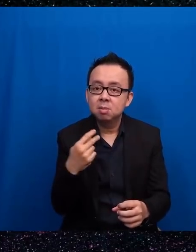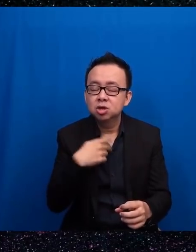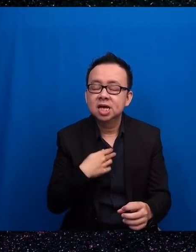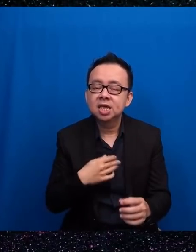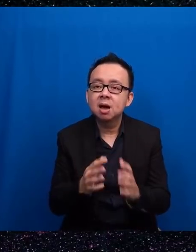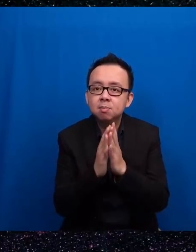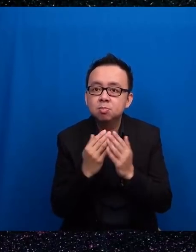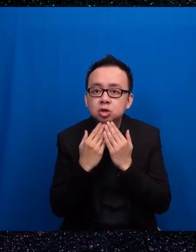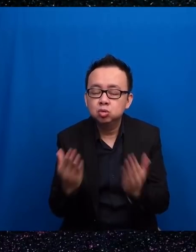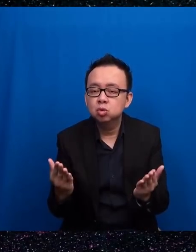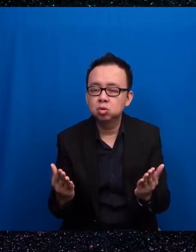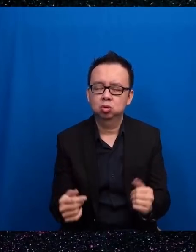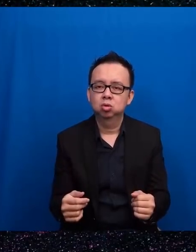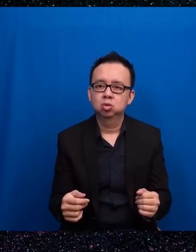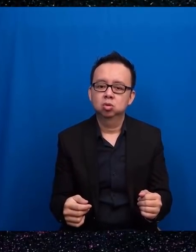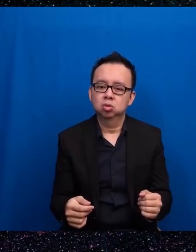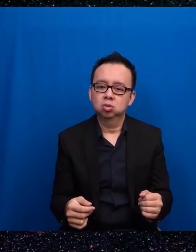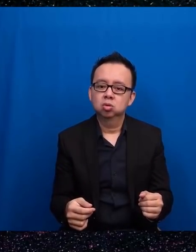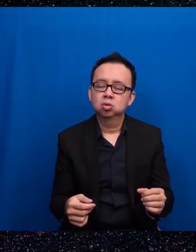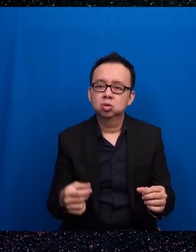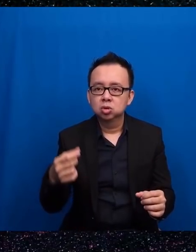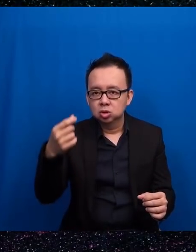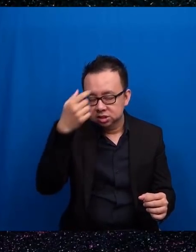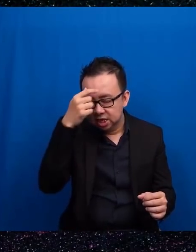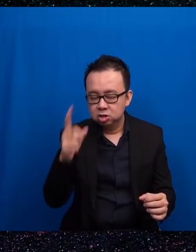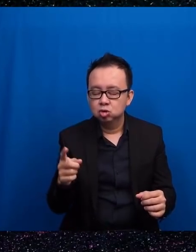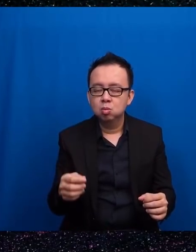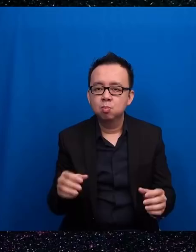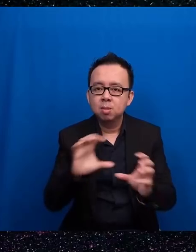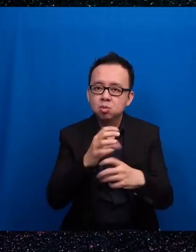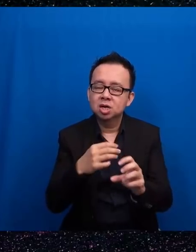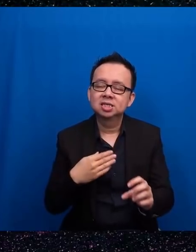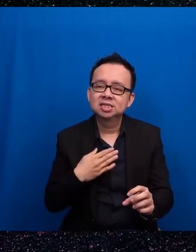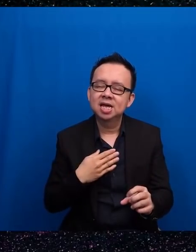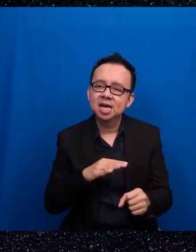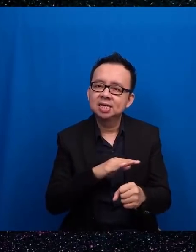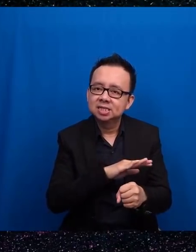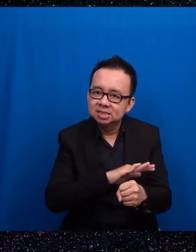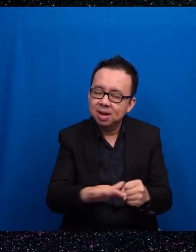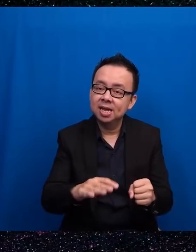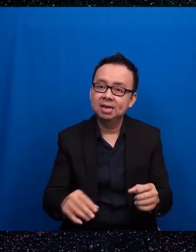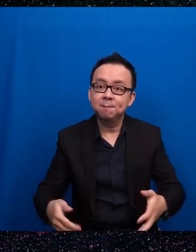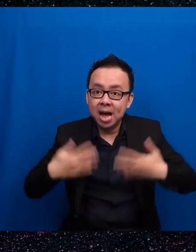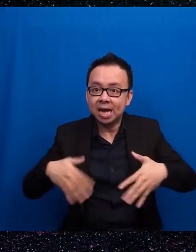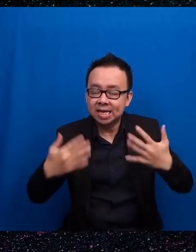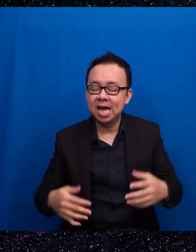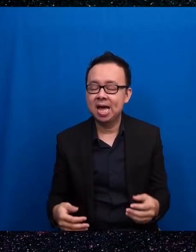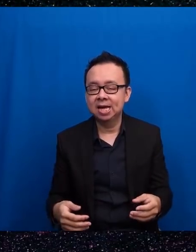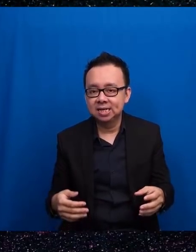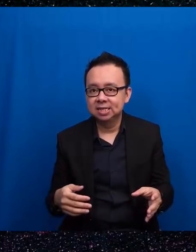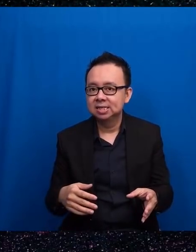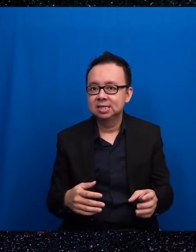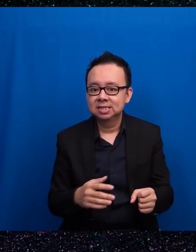semakin berarti, semakin penuh, semakin bahagia, lebih panjang umur lagi. Kalau saya terus ngebut